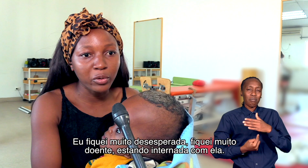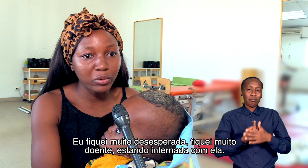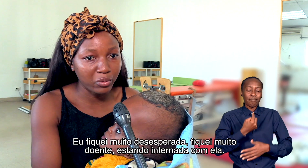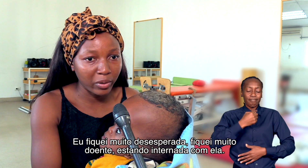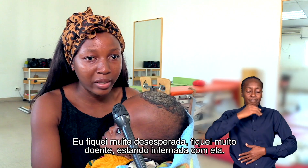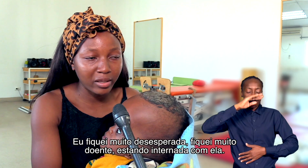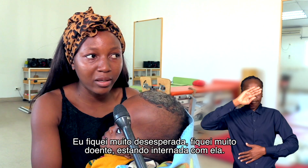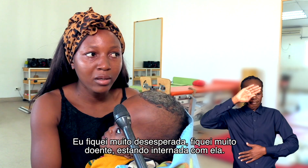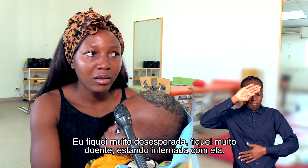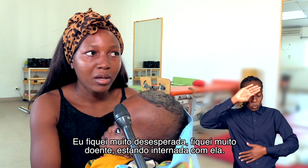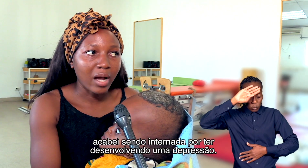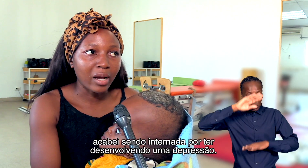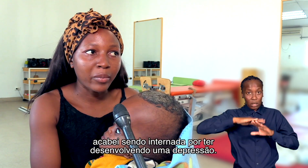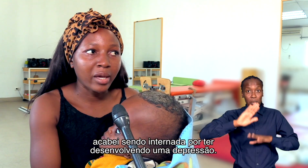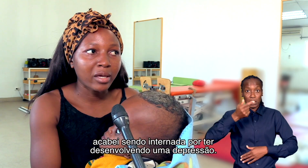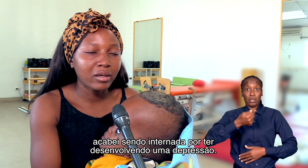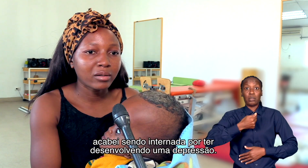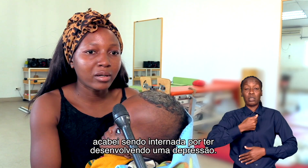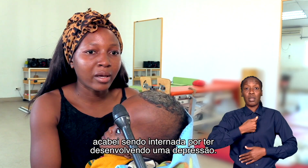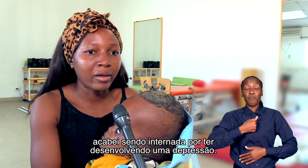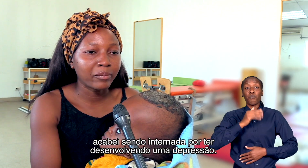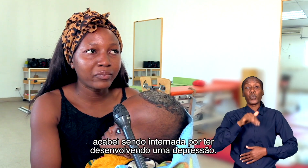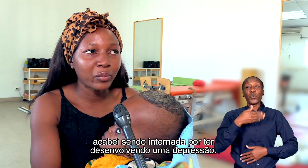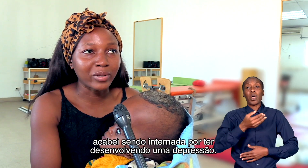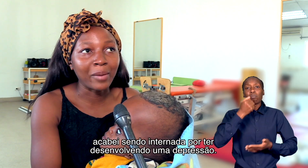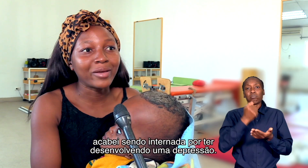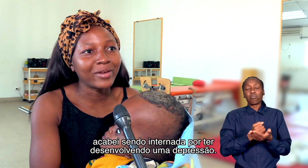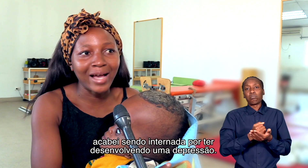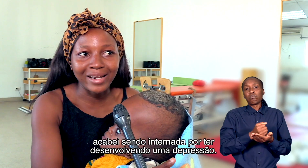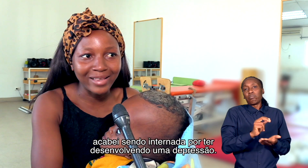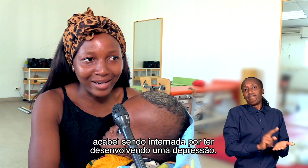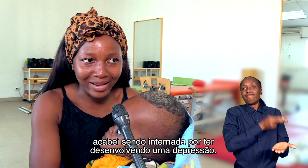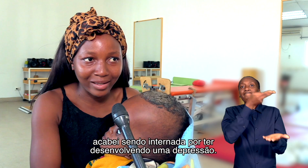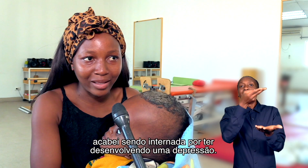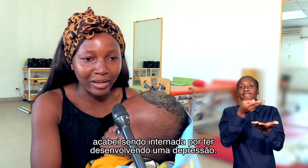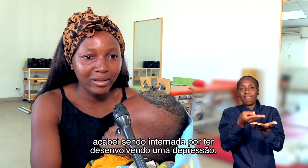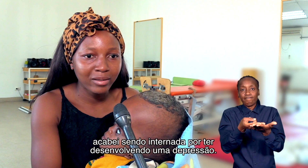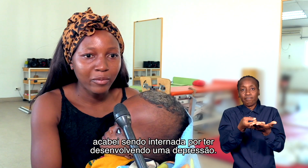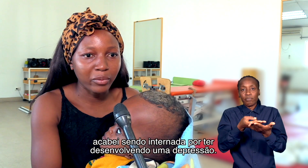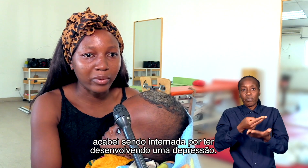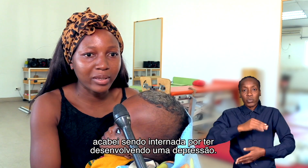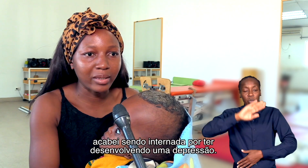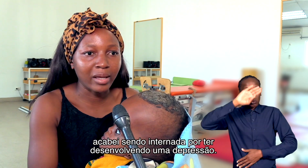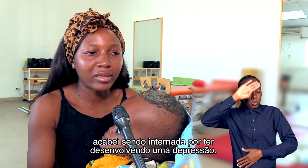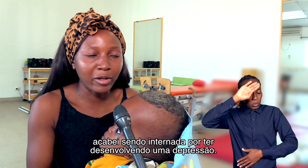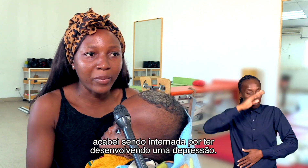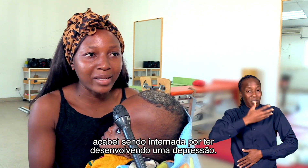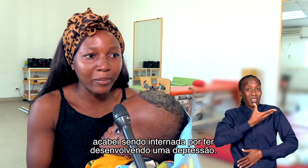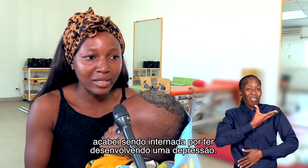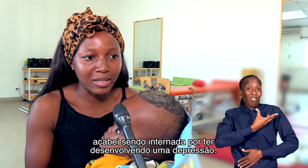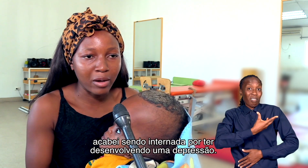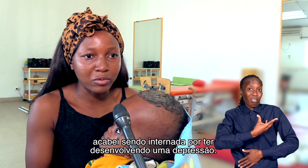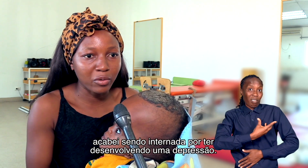Fiquei muito doente, acabei por também ficar internada, né? Por ter